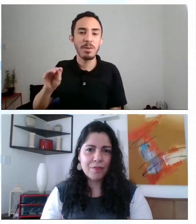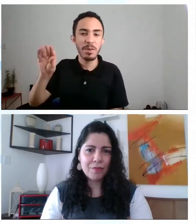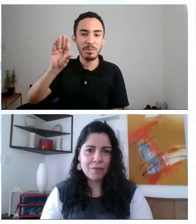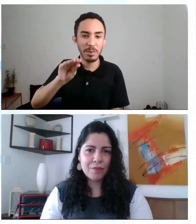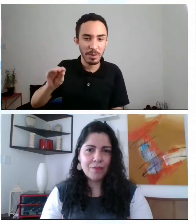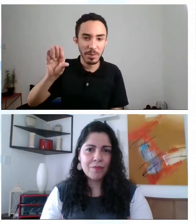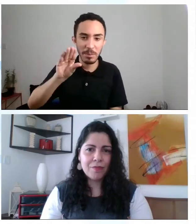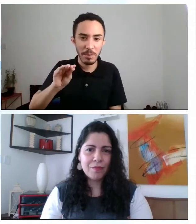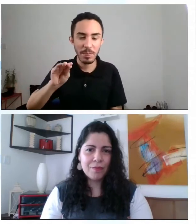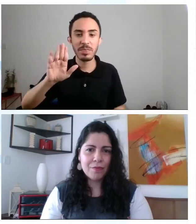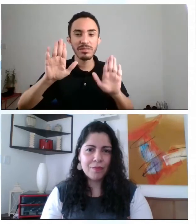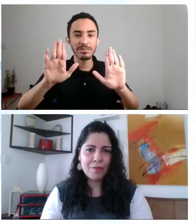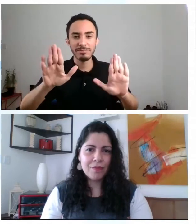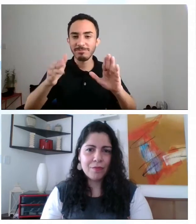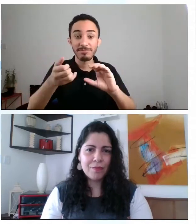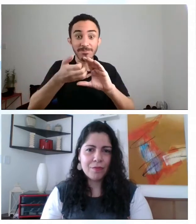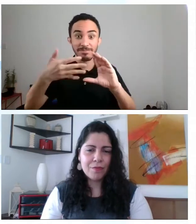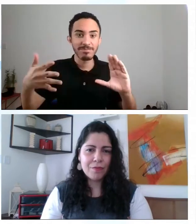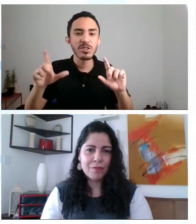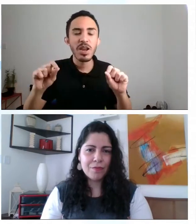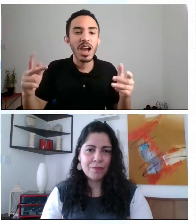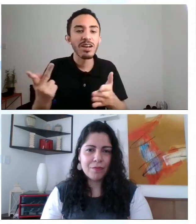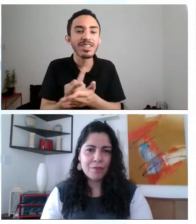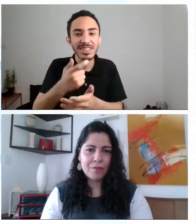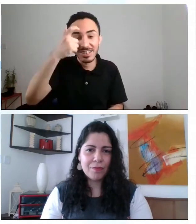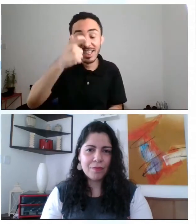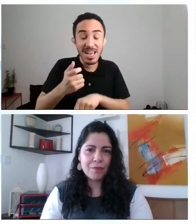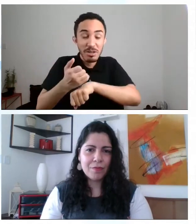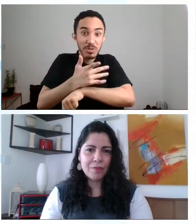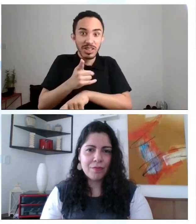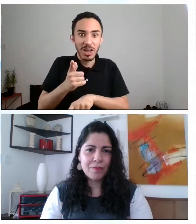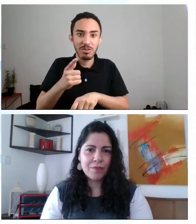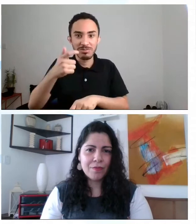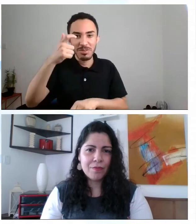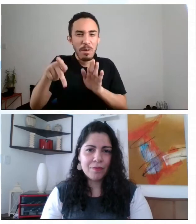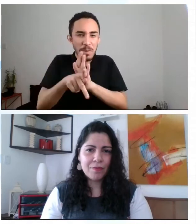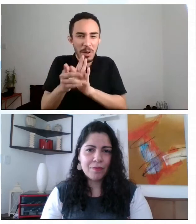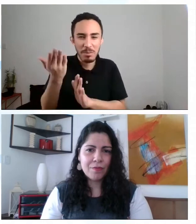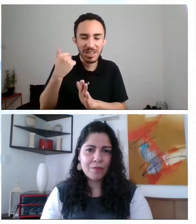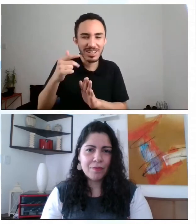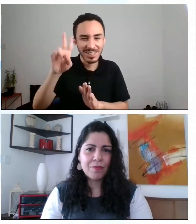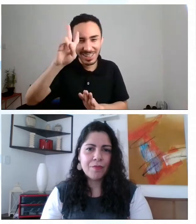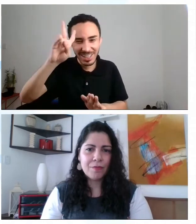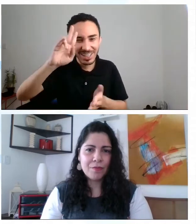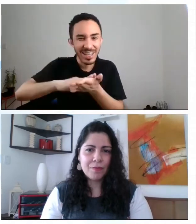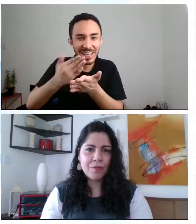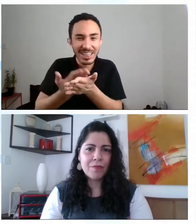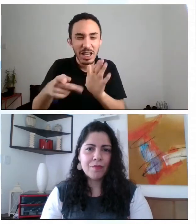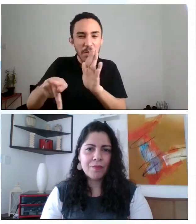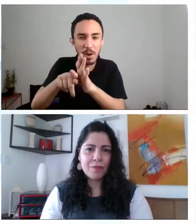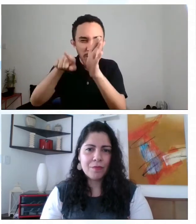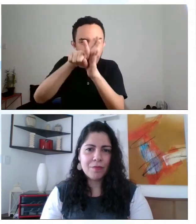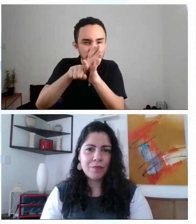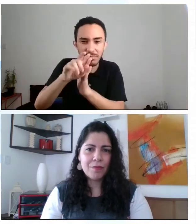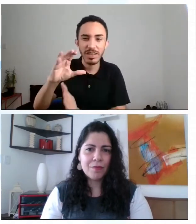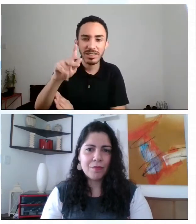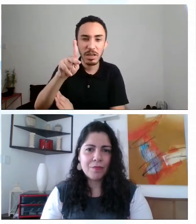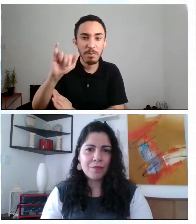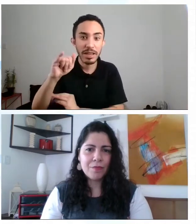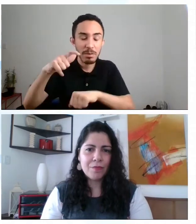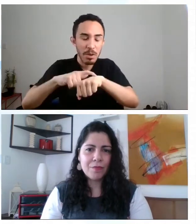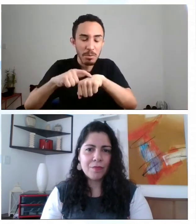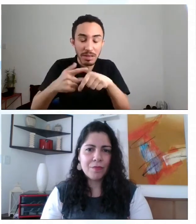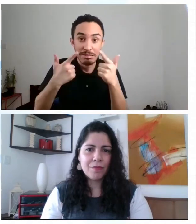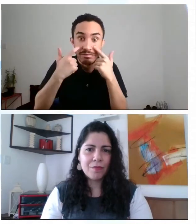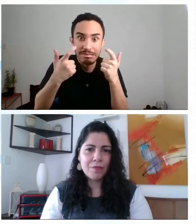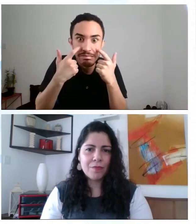A questão mais é que pega a gente, talvez, é quando tem a emoção interna, como foi o caso daquele intérprete da CPI, que se emocionou no meio do caminho, e às